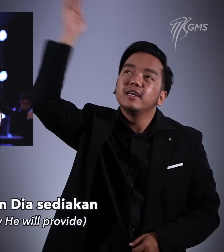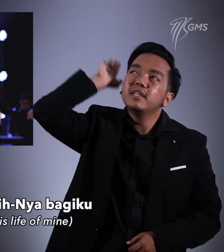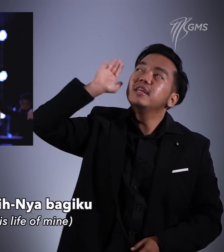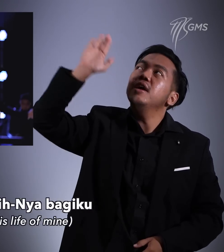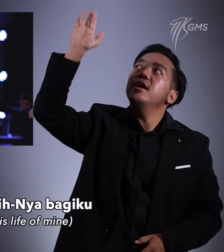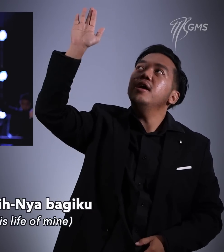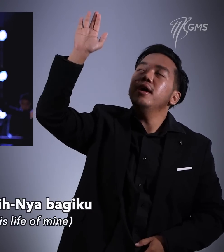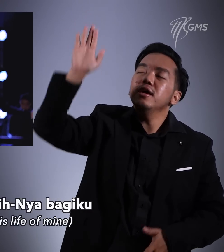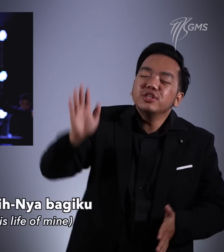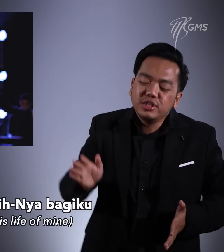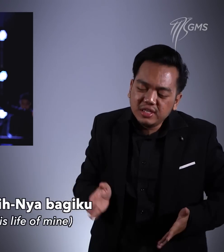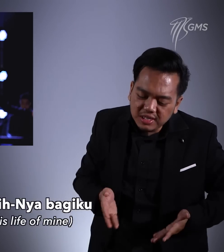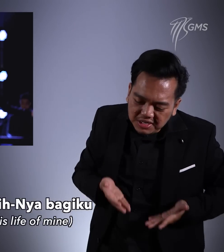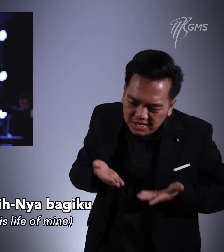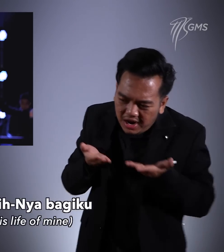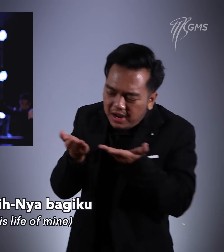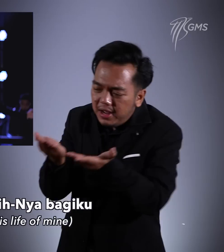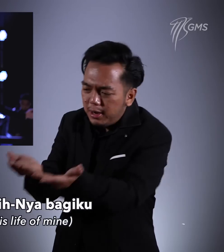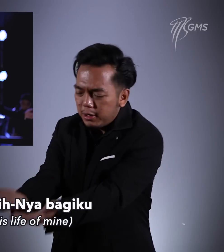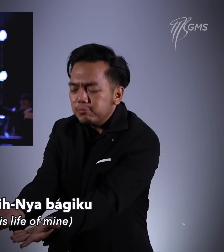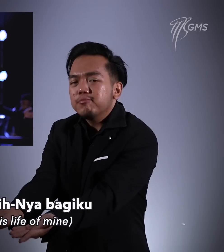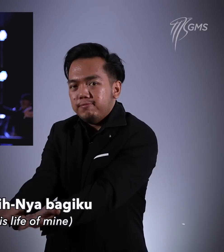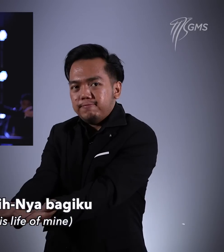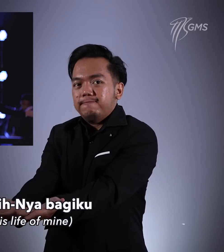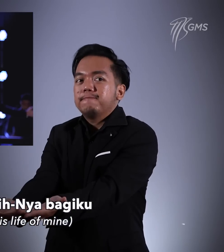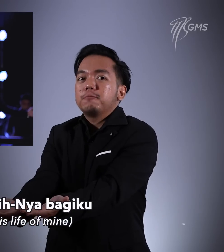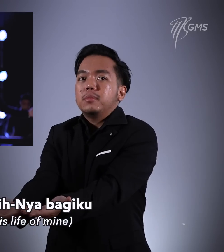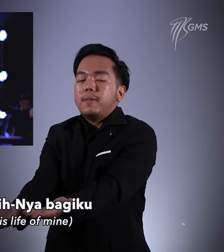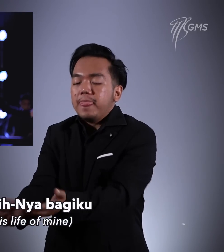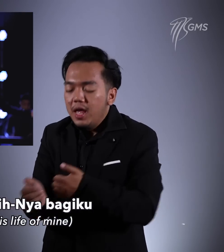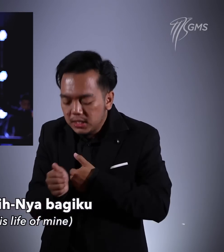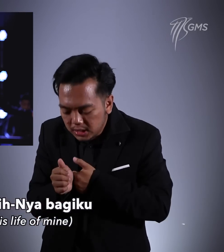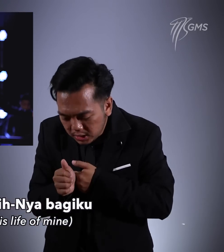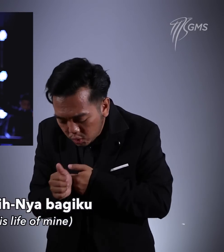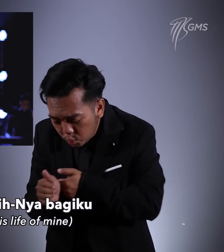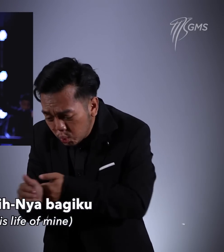yakin Dia sediakan